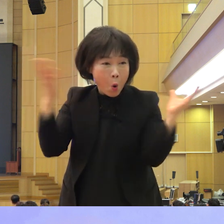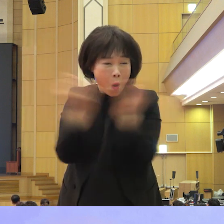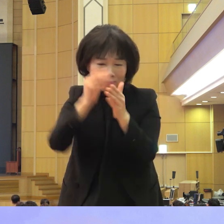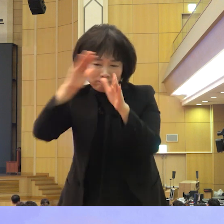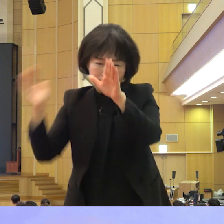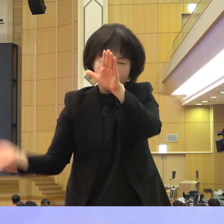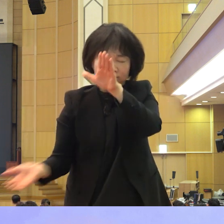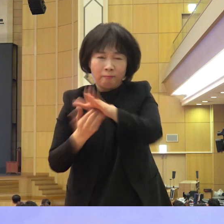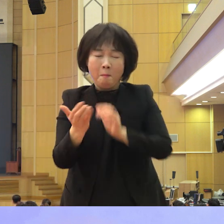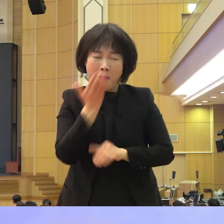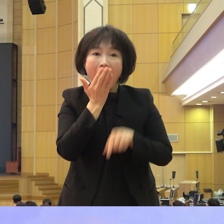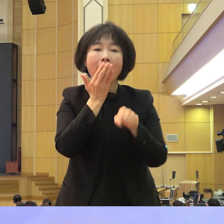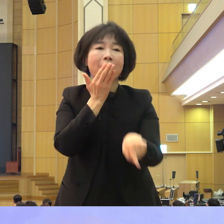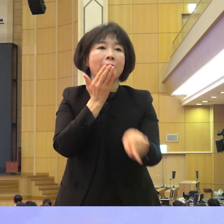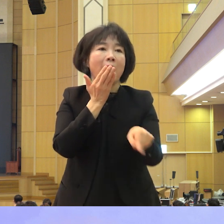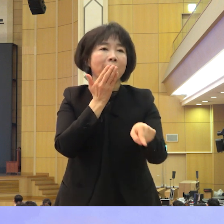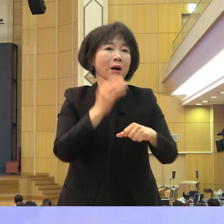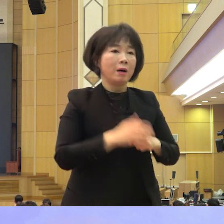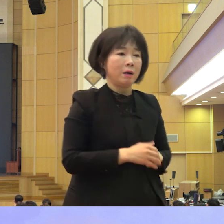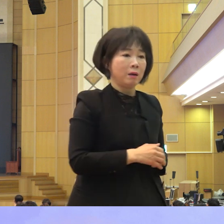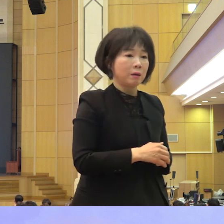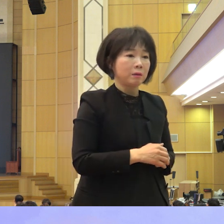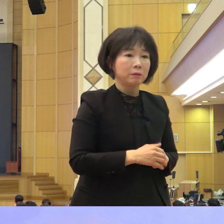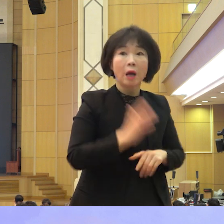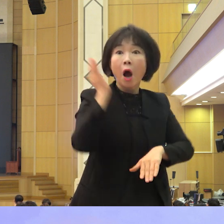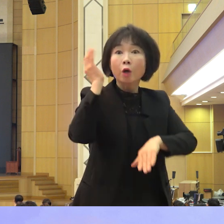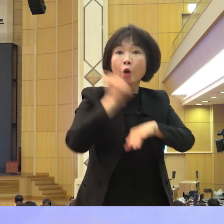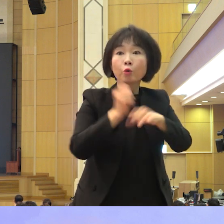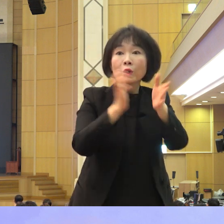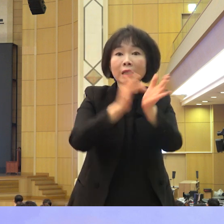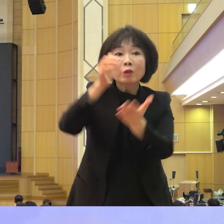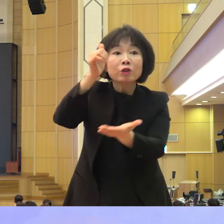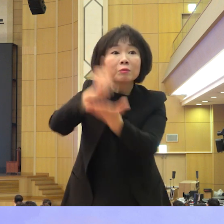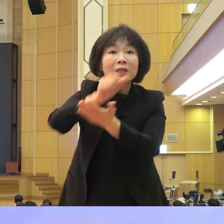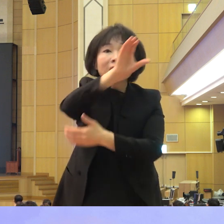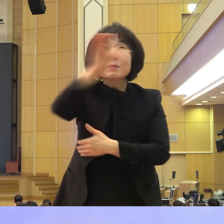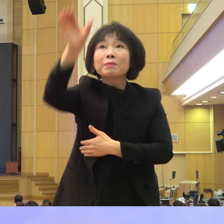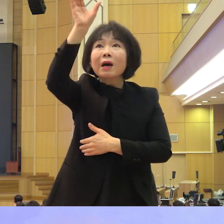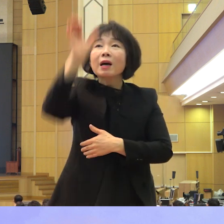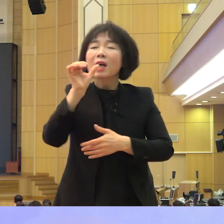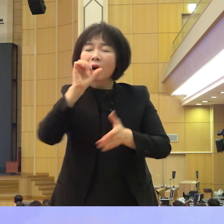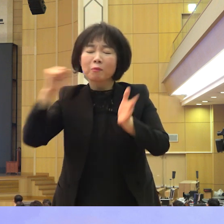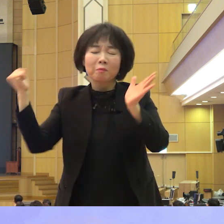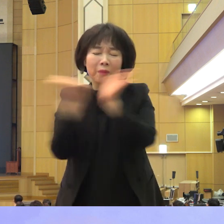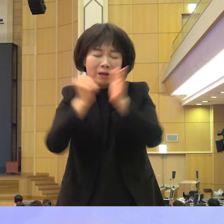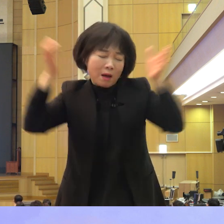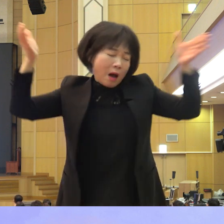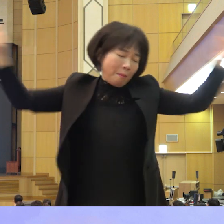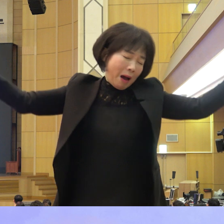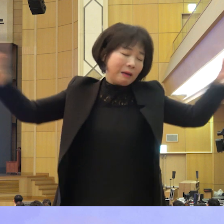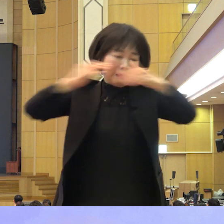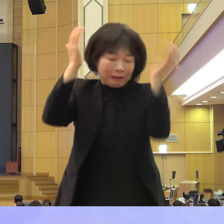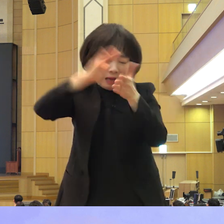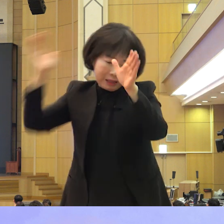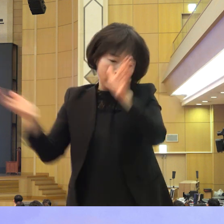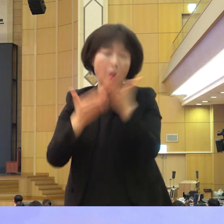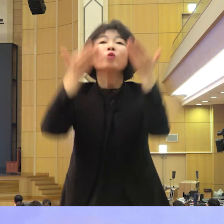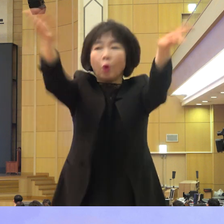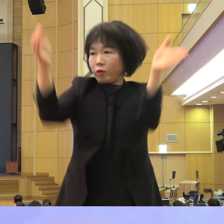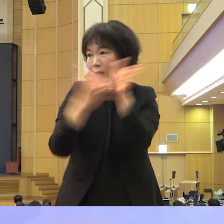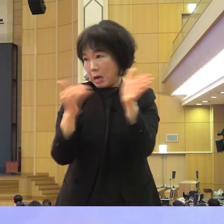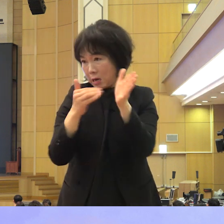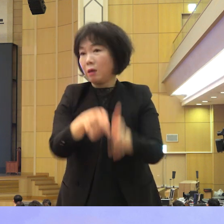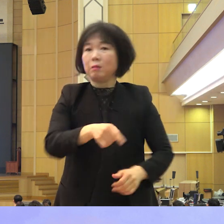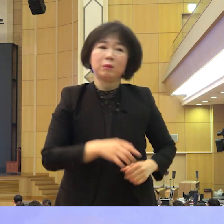하리라 그랬는데 예수님 십자가에서 뭐 했어요? 다 이루었다 그랬어요. 이에 이런